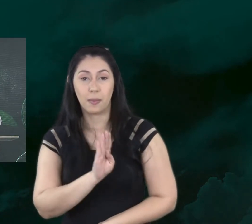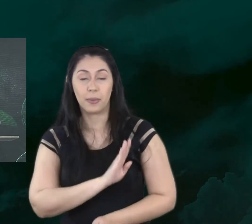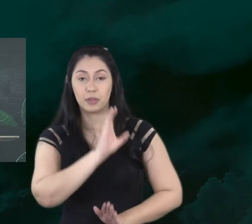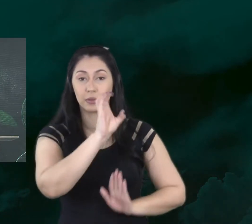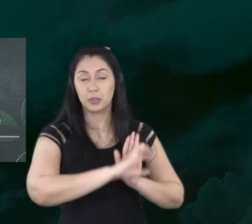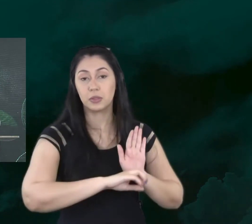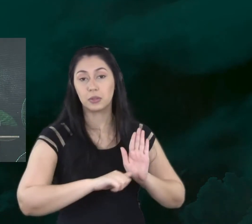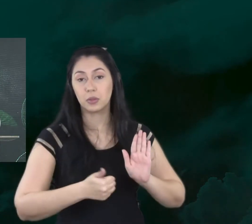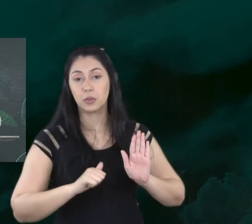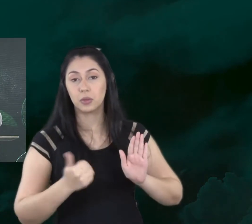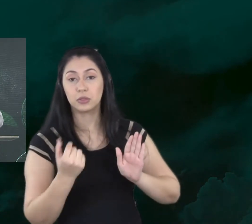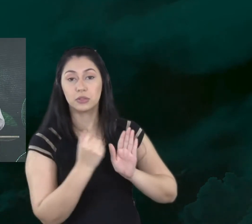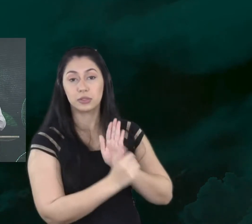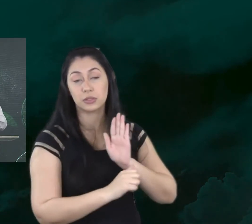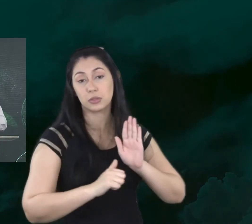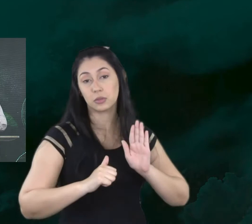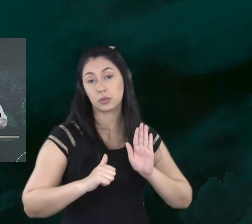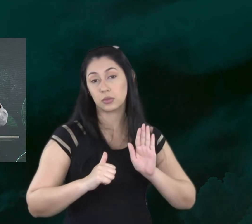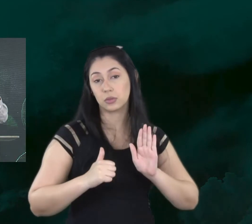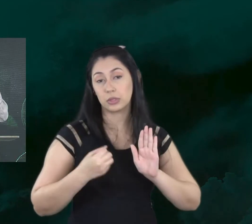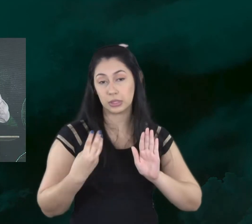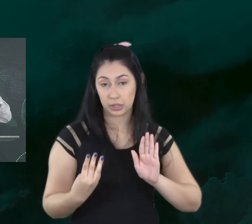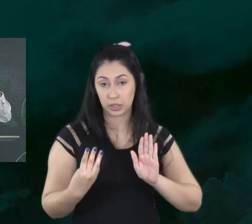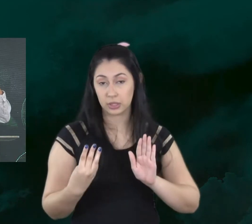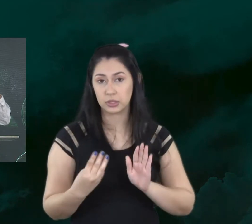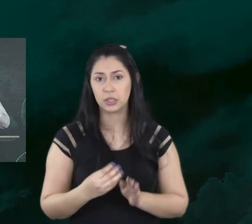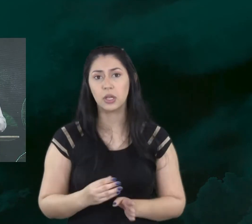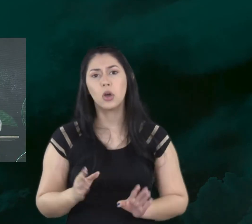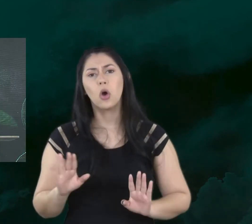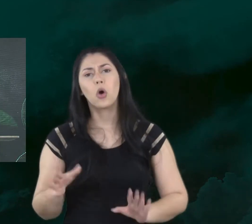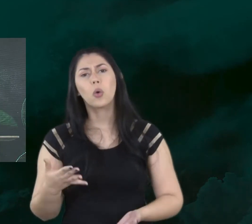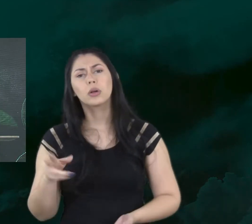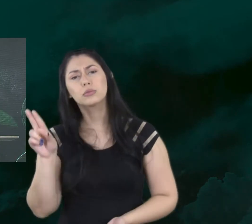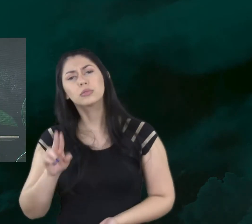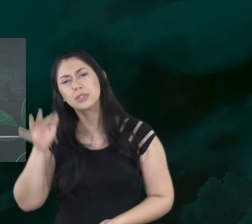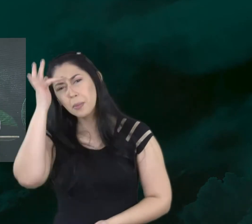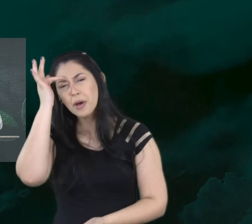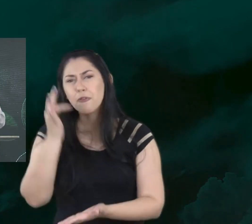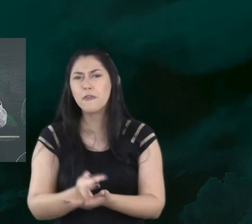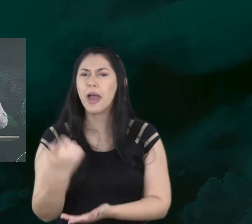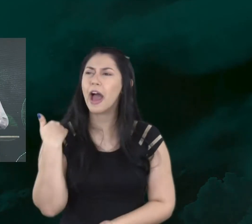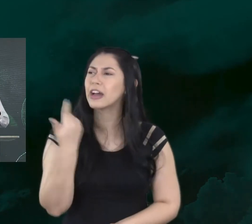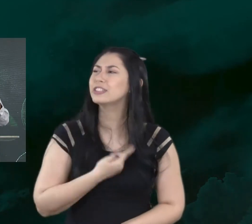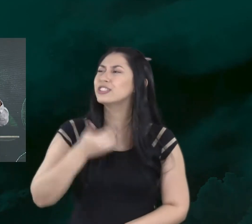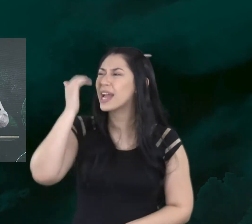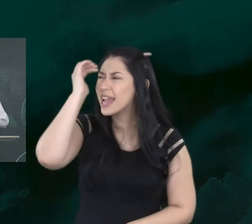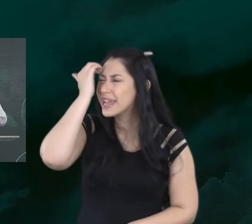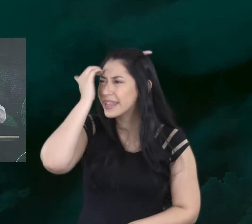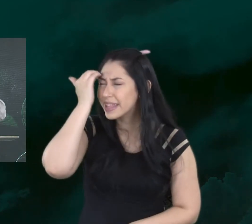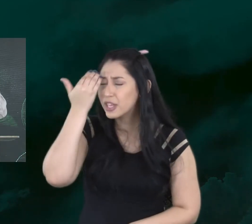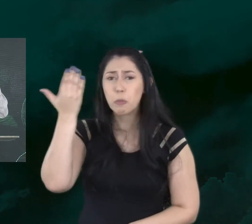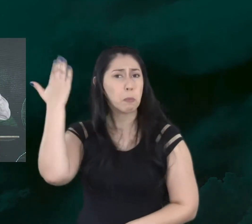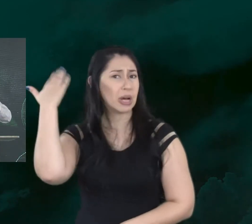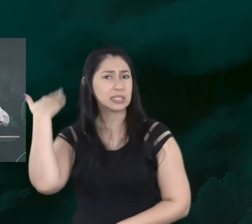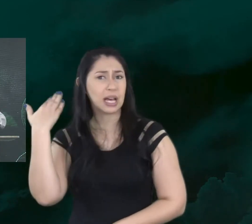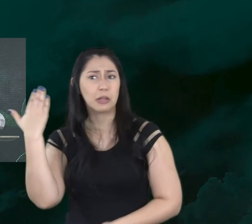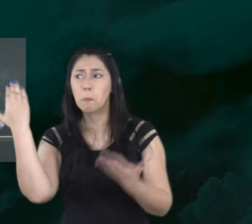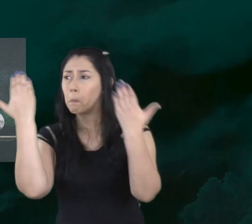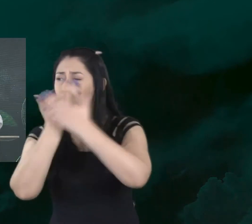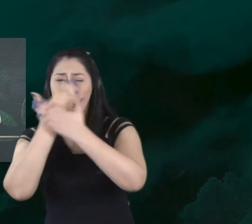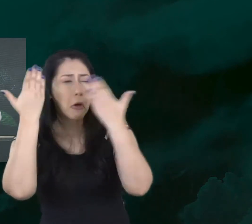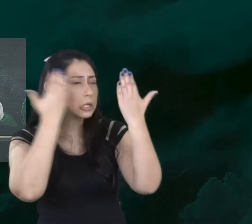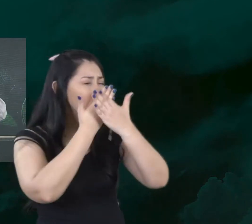Pela fé, entendemos que foi o universo formado pela palavra de Deus, de maneira que o